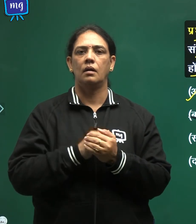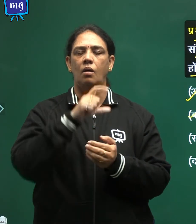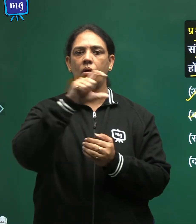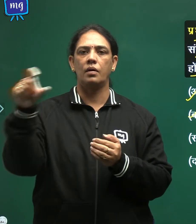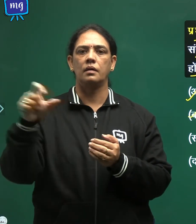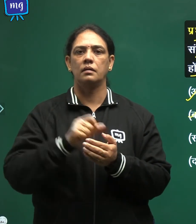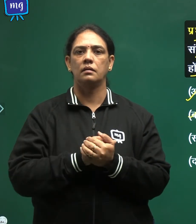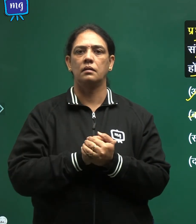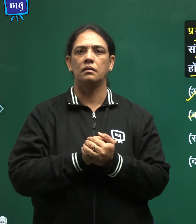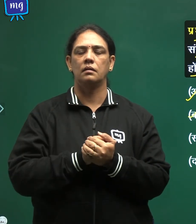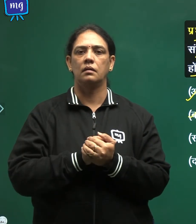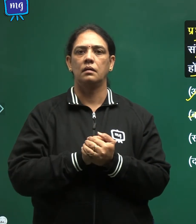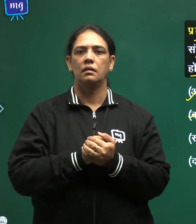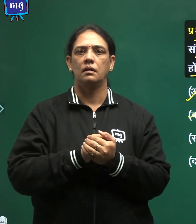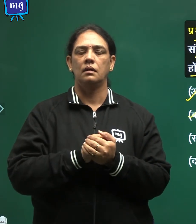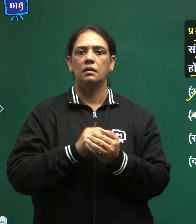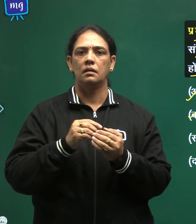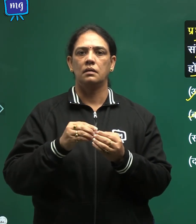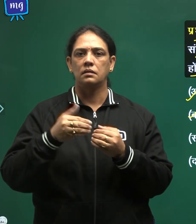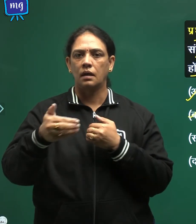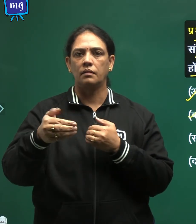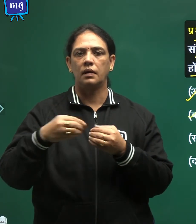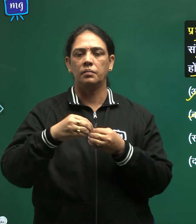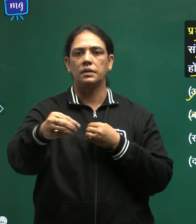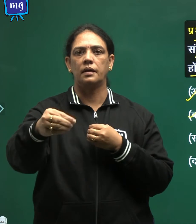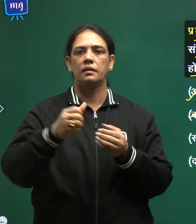और संगत भुजाएं